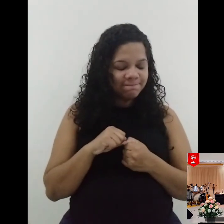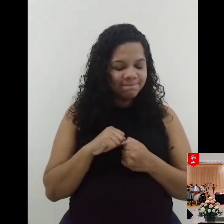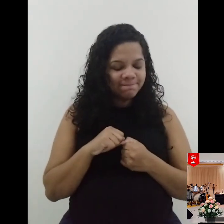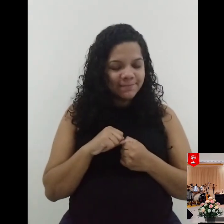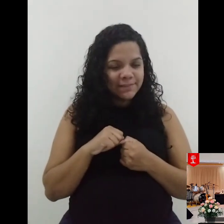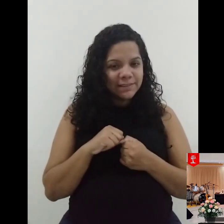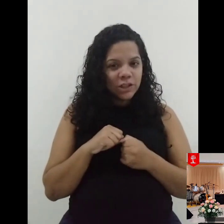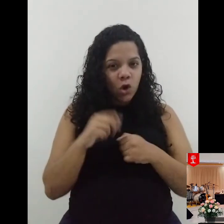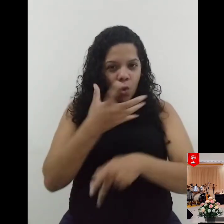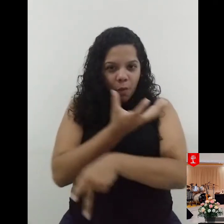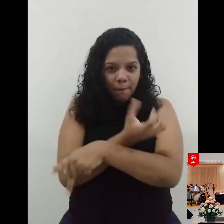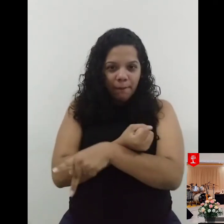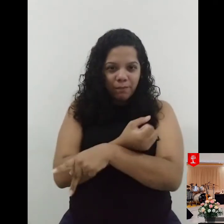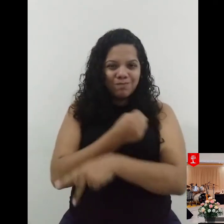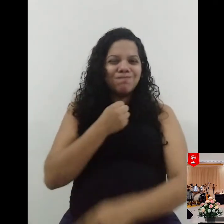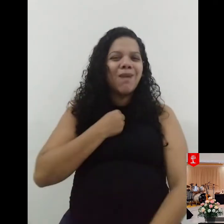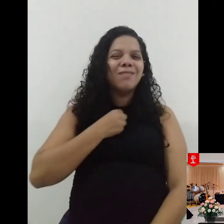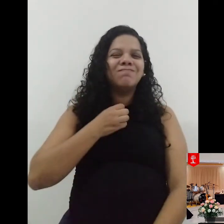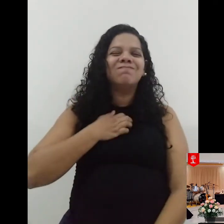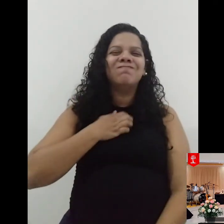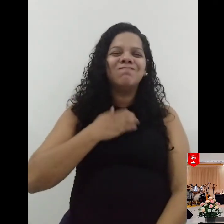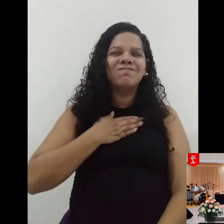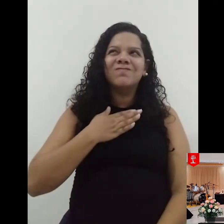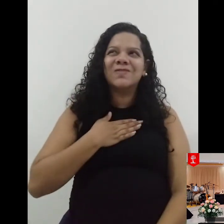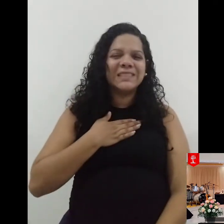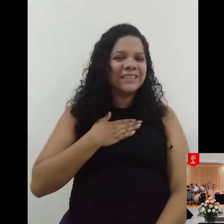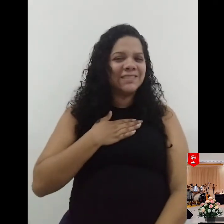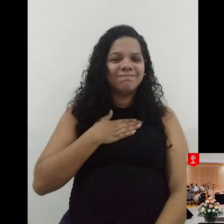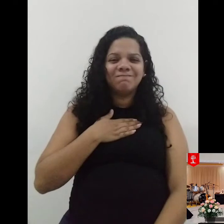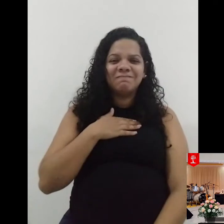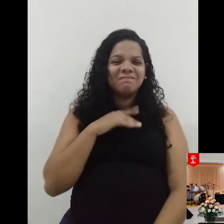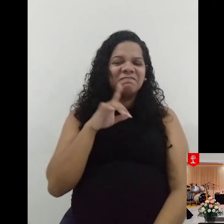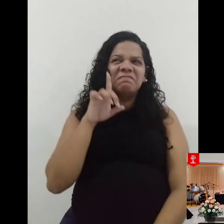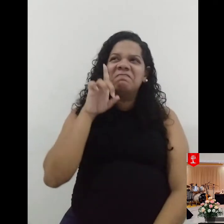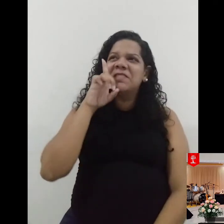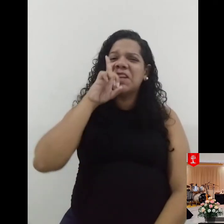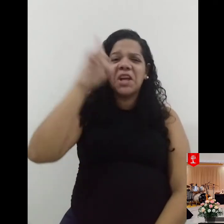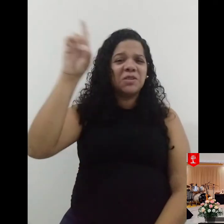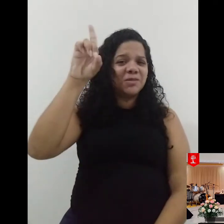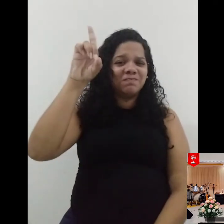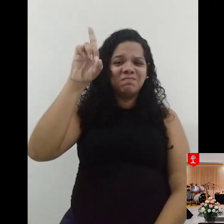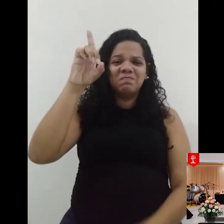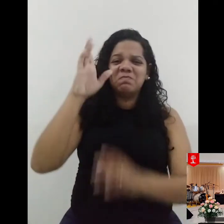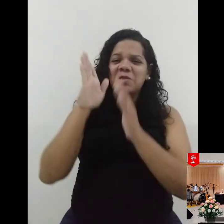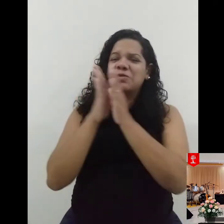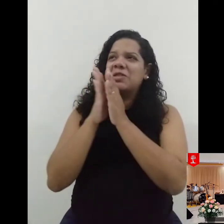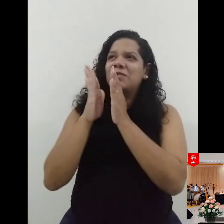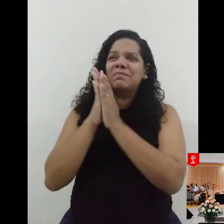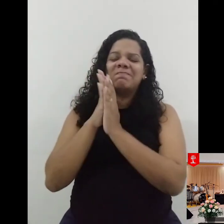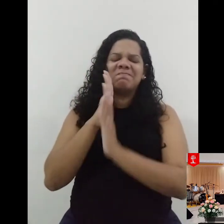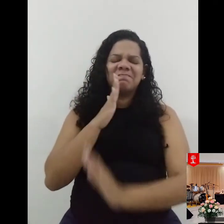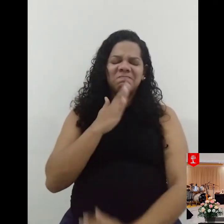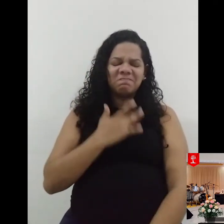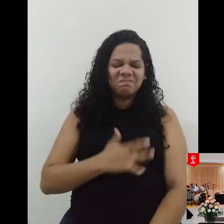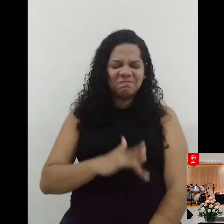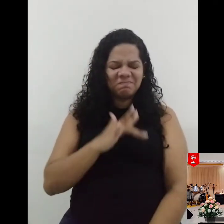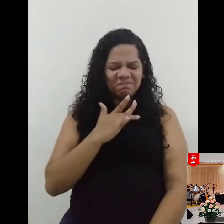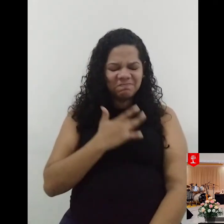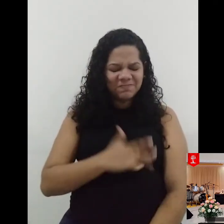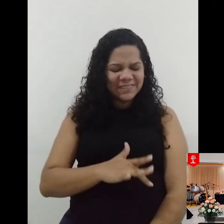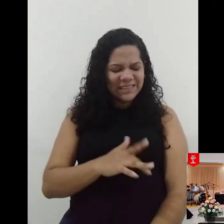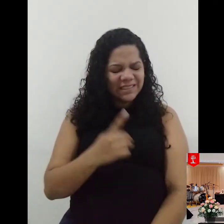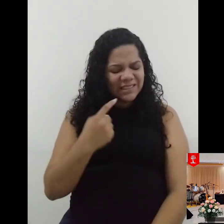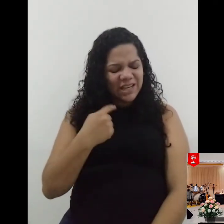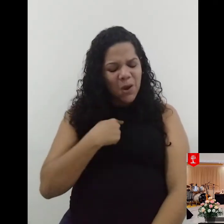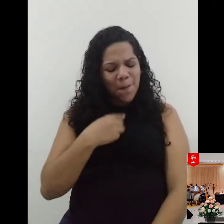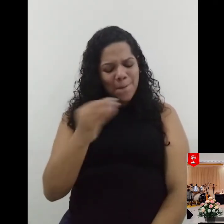Notemos que o que ele fez e disse, mostrou humildade, contrição,